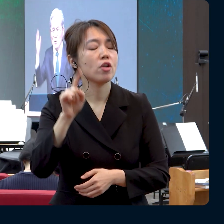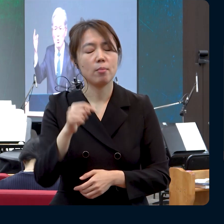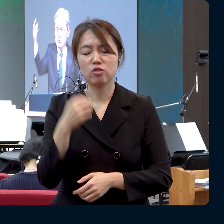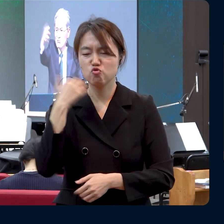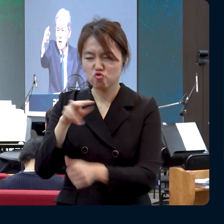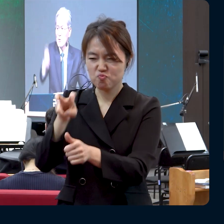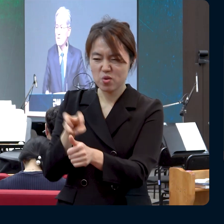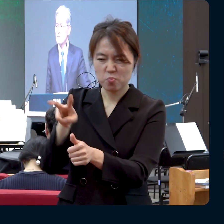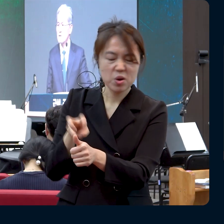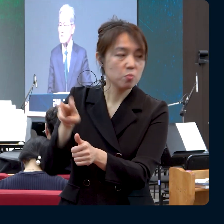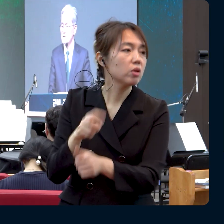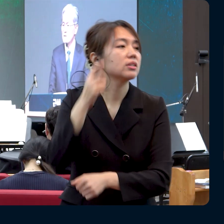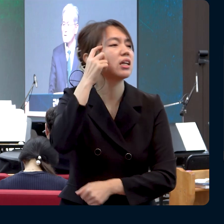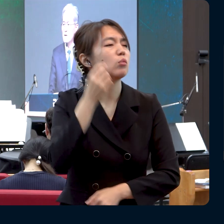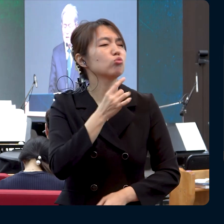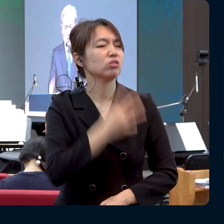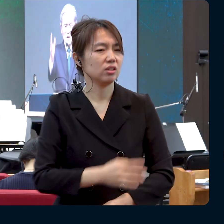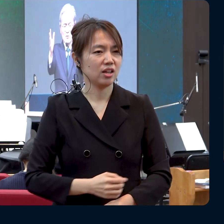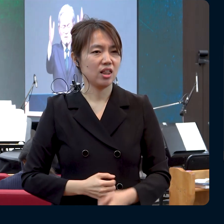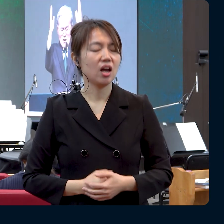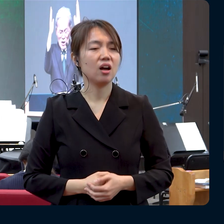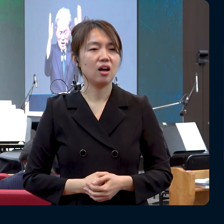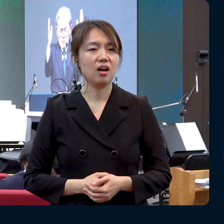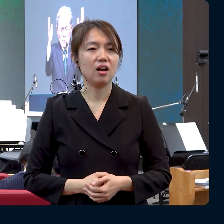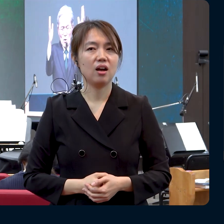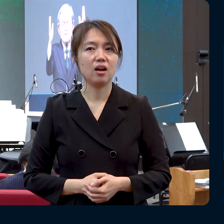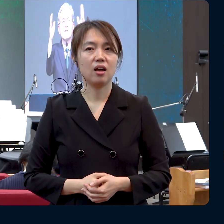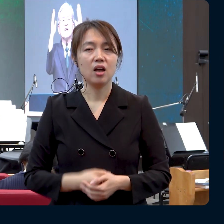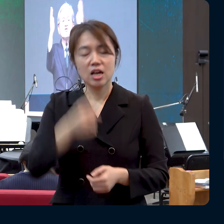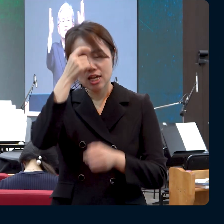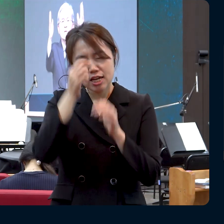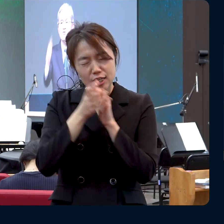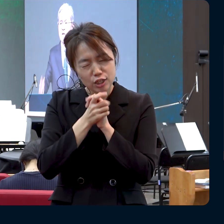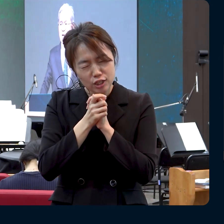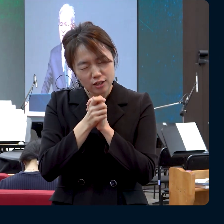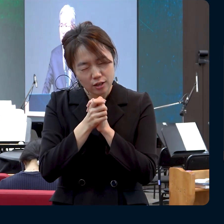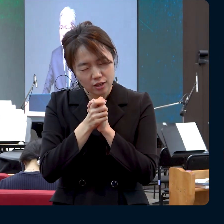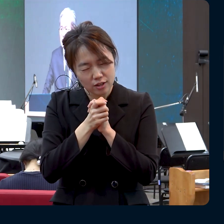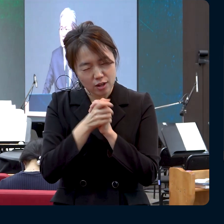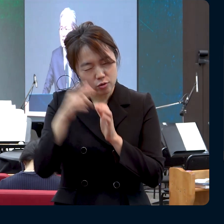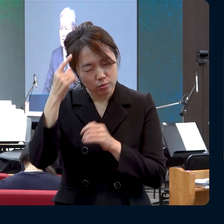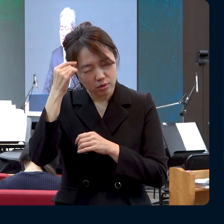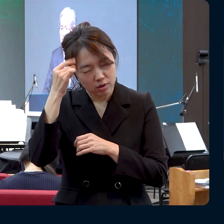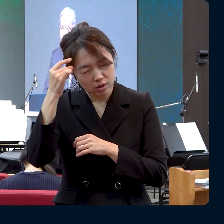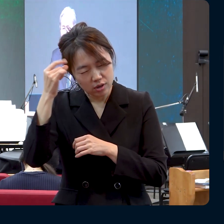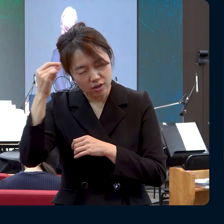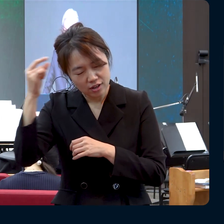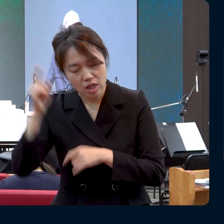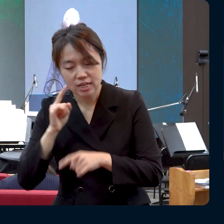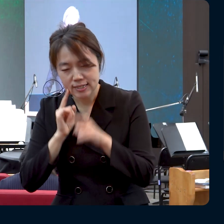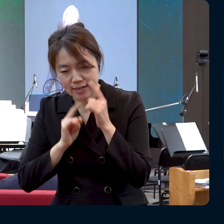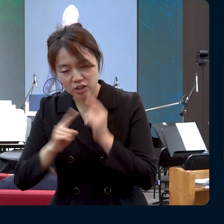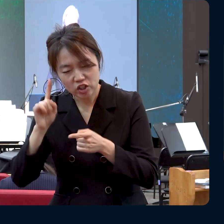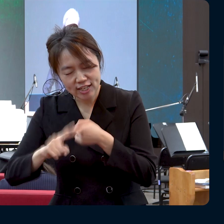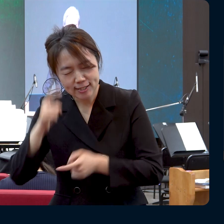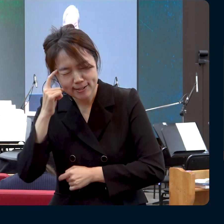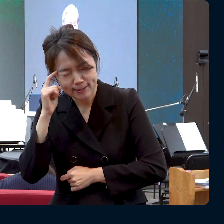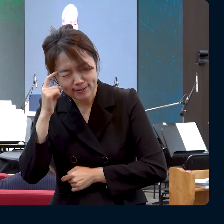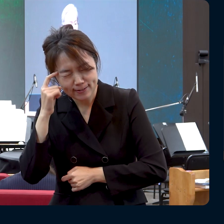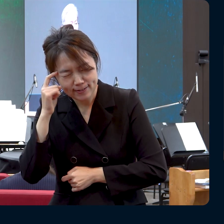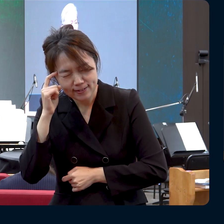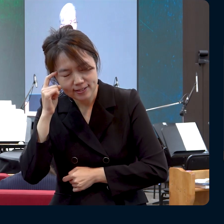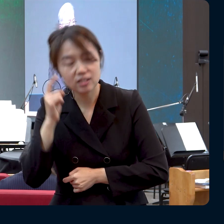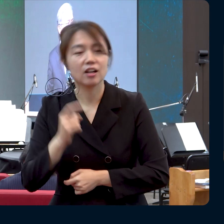그냥 자동으로 굴러가요. 기도할 때도 딴 거 하다가 보면 어느새 그 상처 묵상하고 있어요. 이게 무서운 거예요. 이게